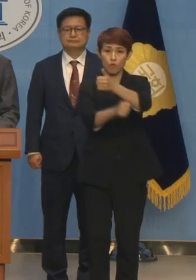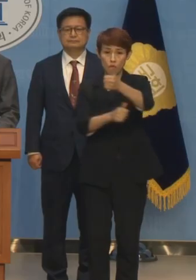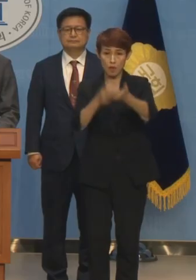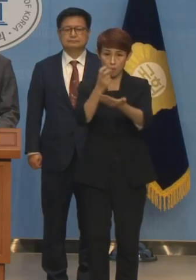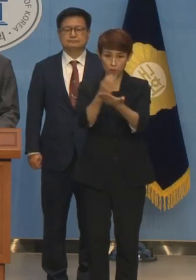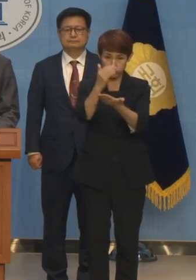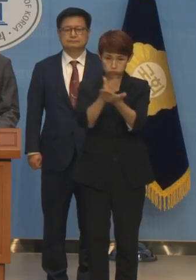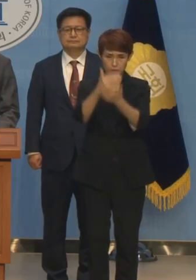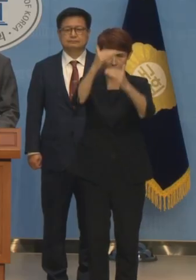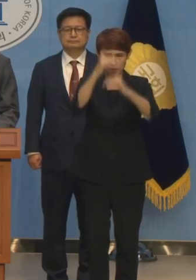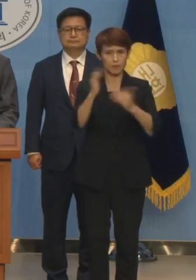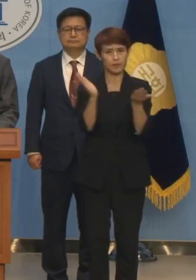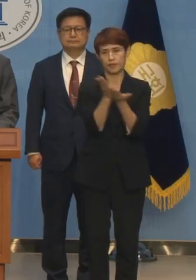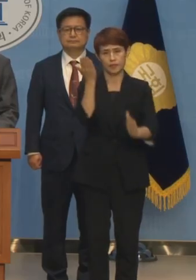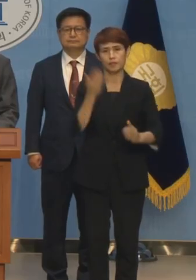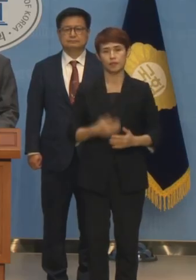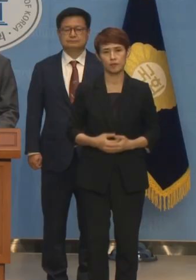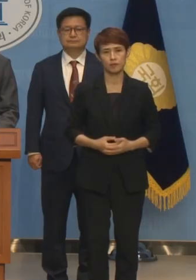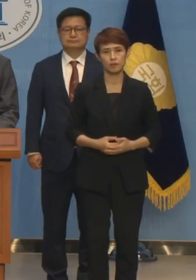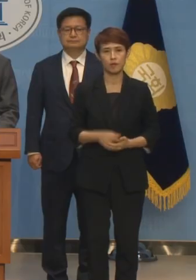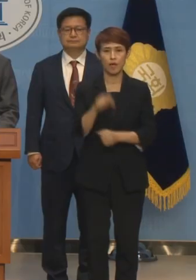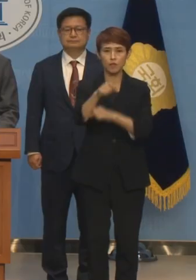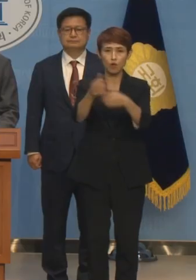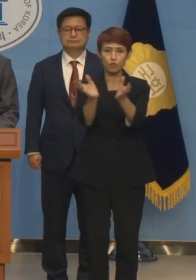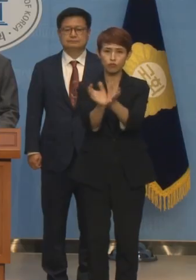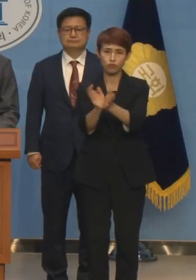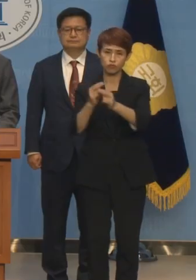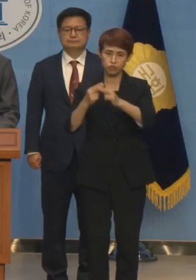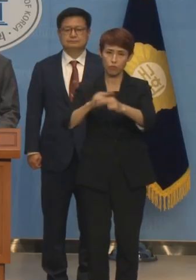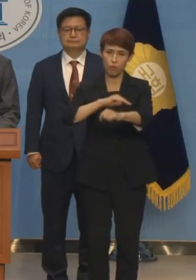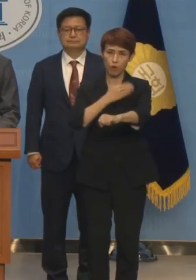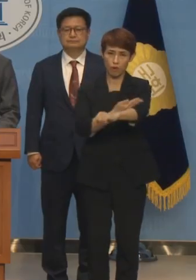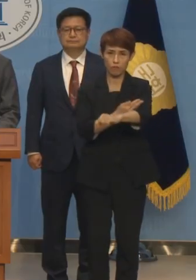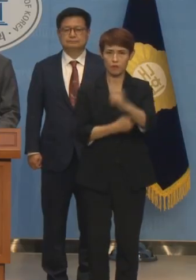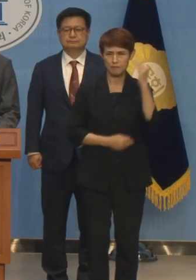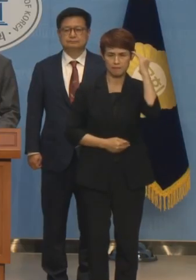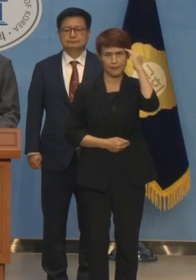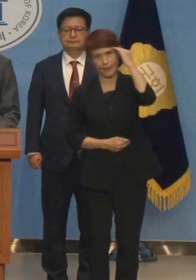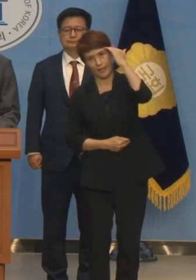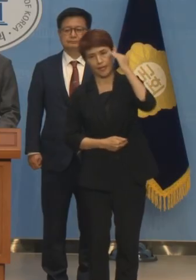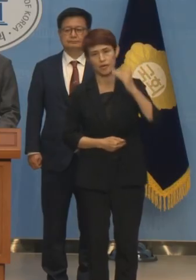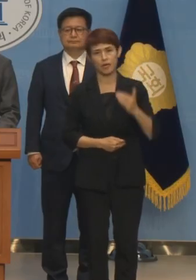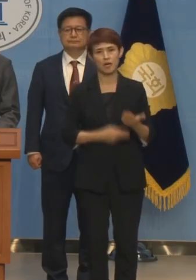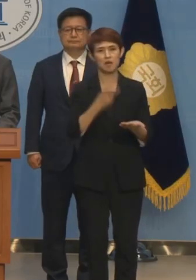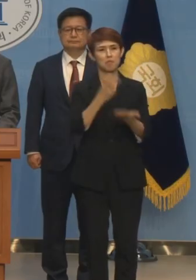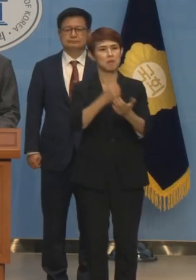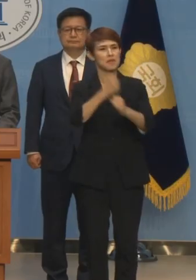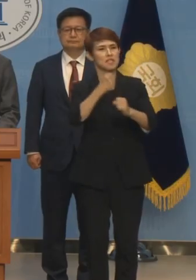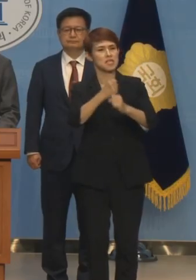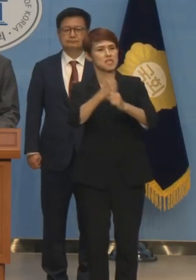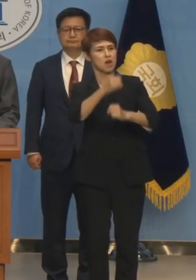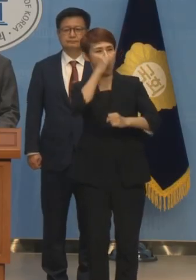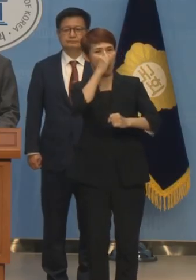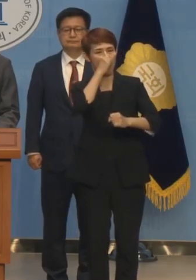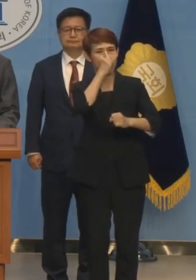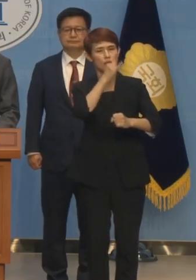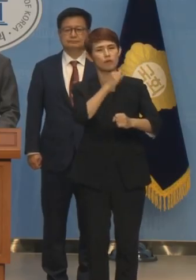않습니다. 행정부 재량권을 과도하게 침해하는 입법권 남용이라고 할 수